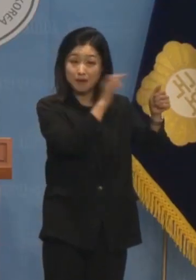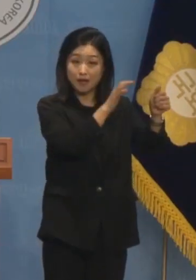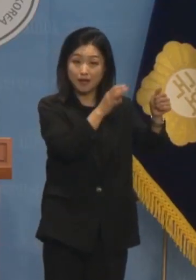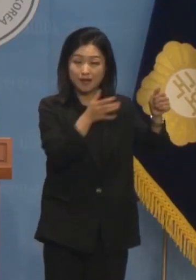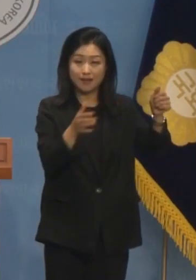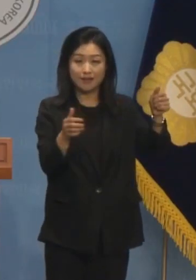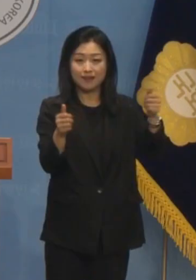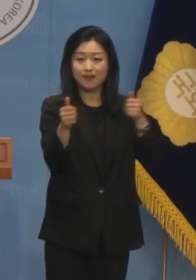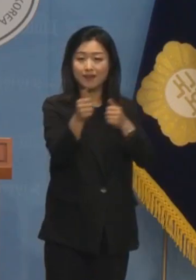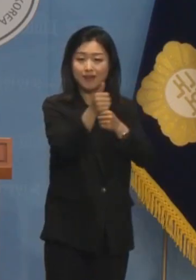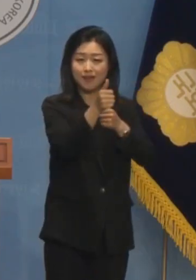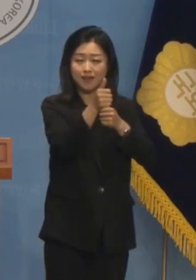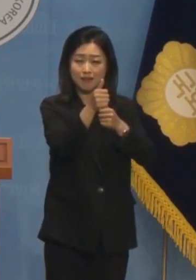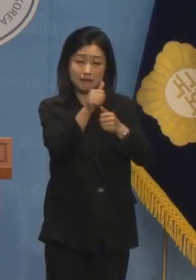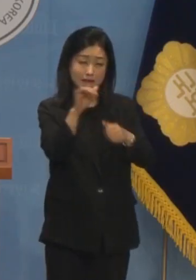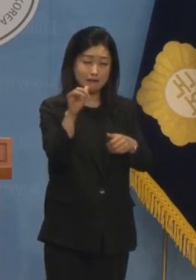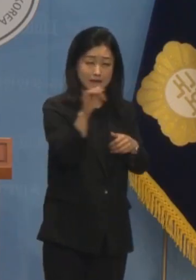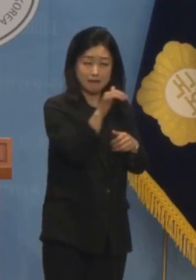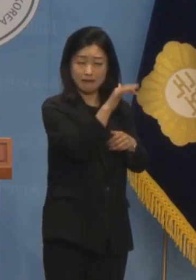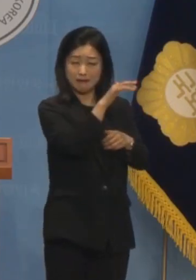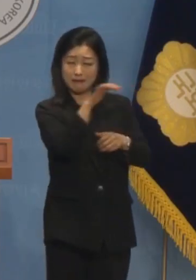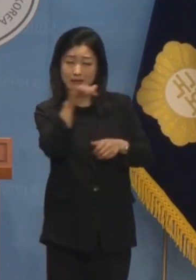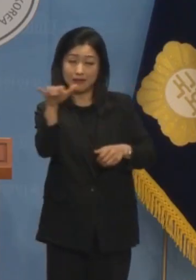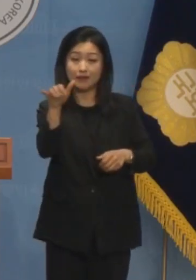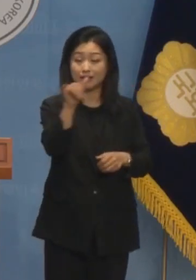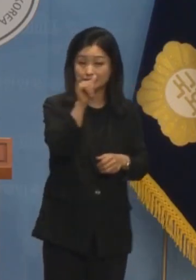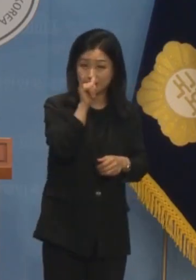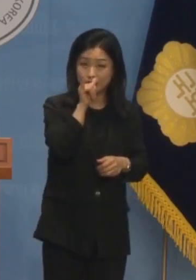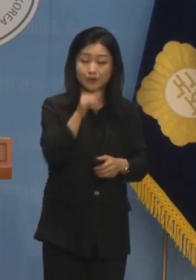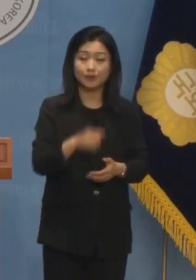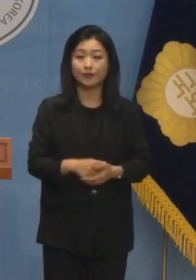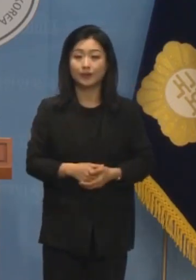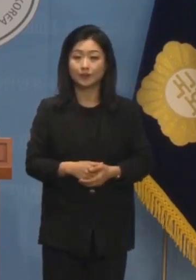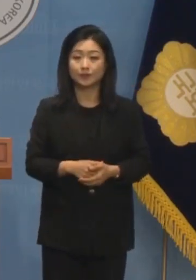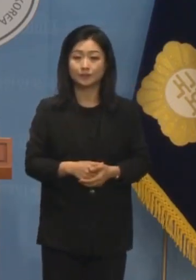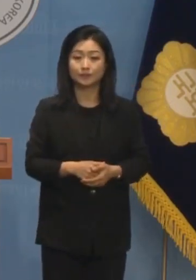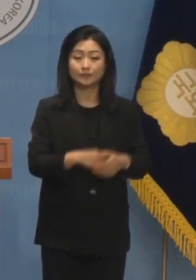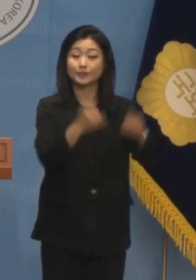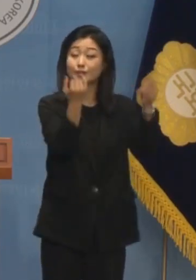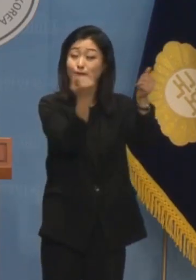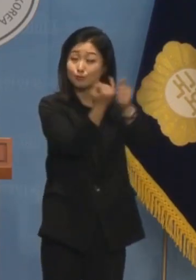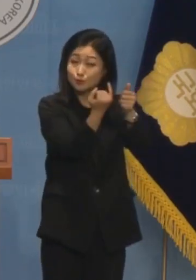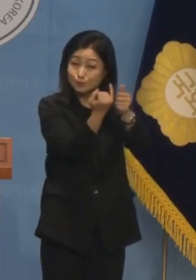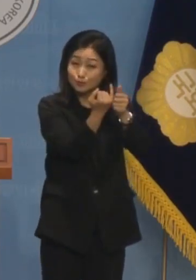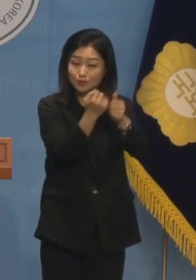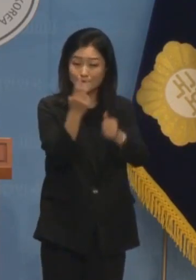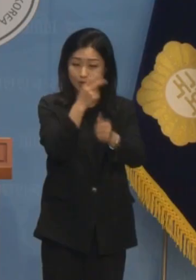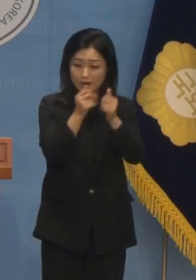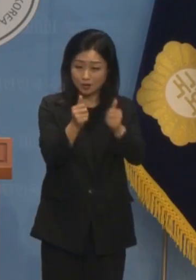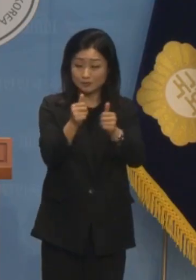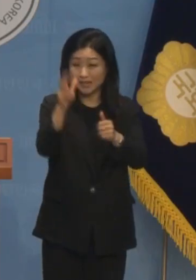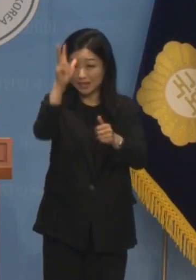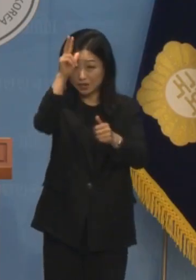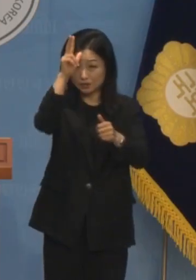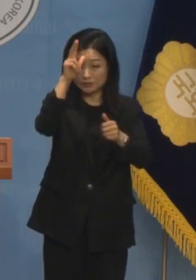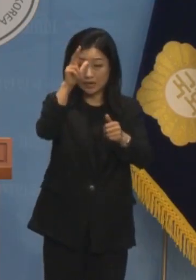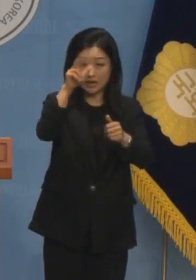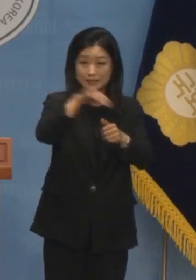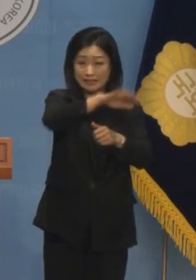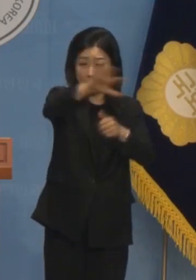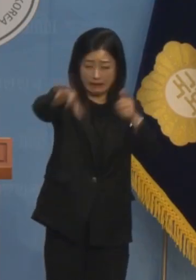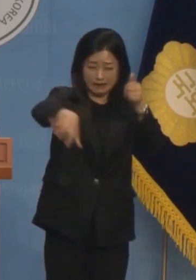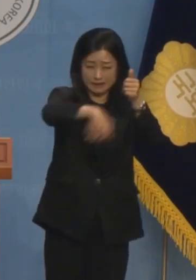대통령처럼 온갖 국정에 영향력을 행사하고 있습니다. 그 내외가 검경을 수족처럼 부리고